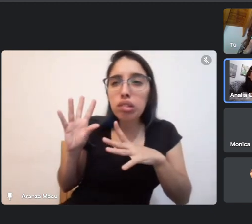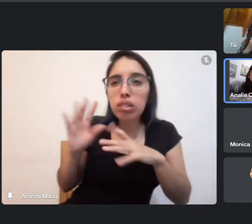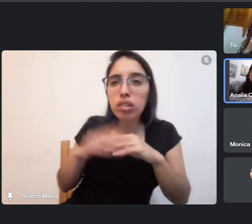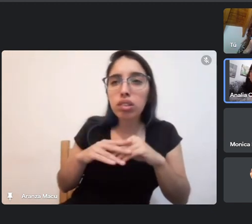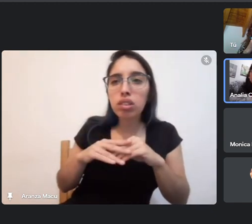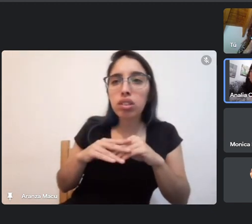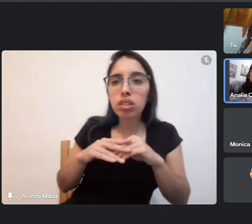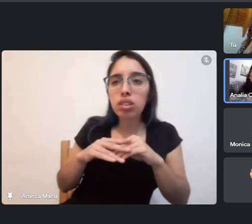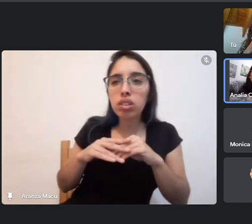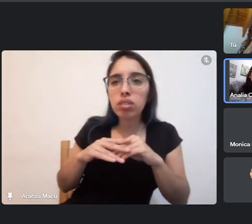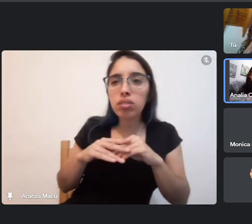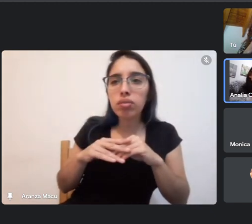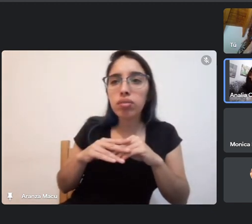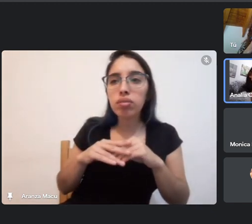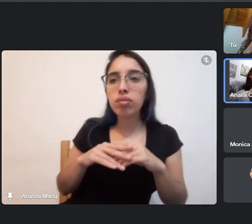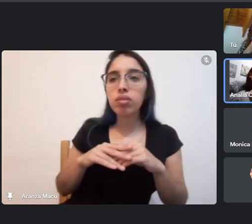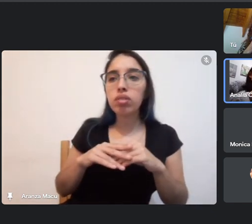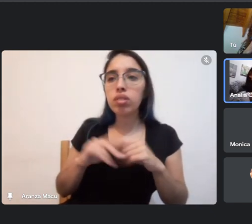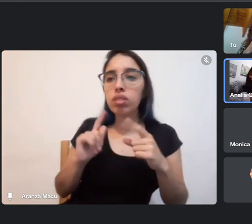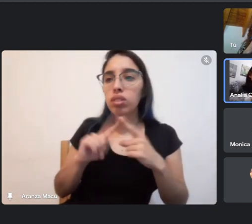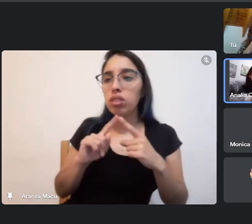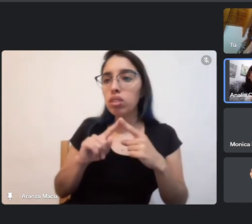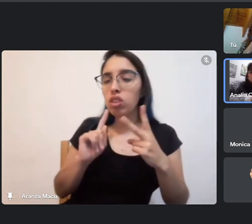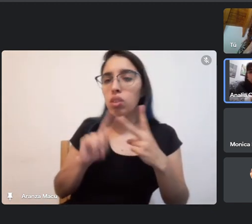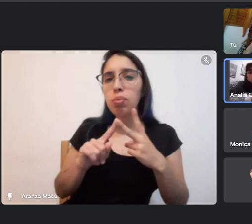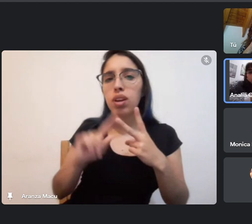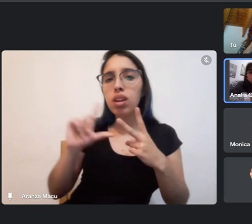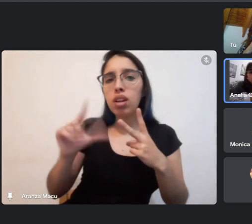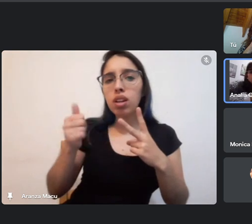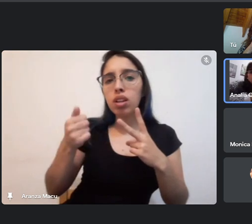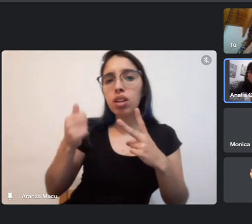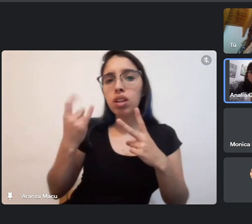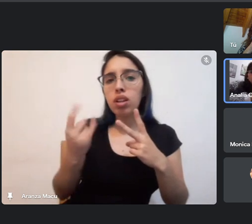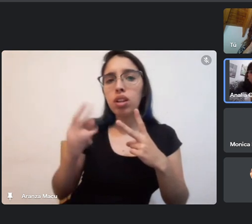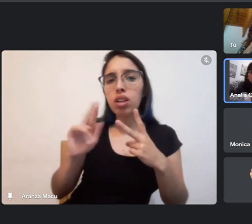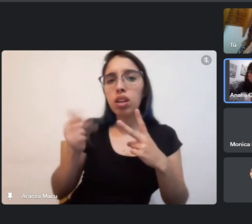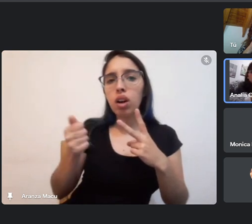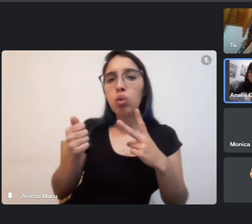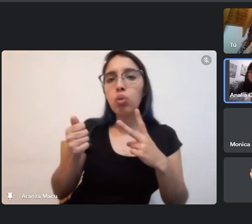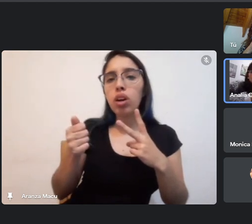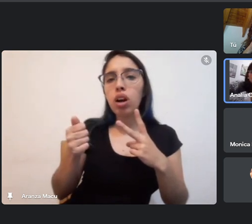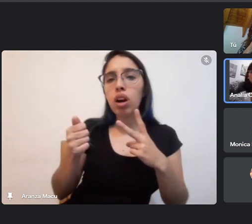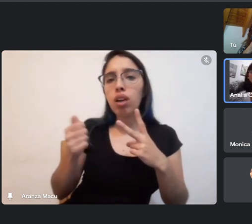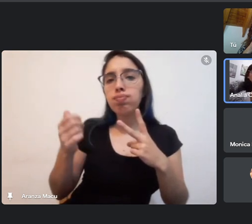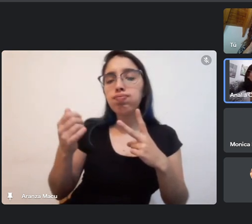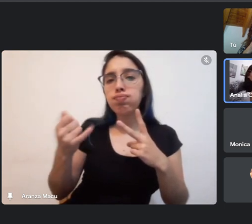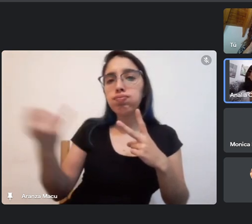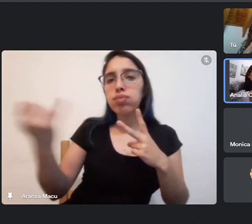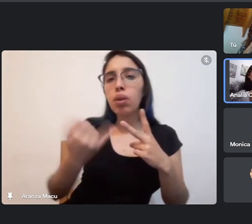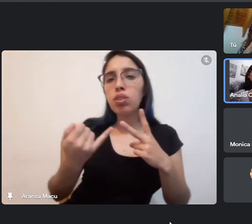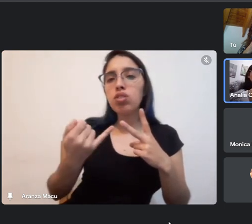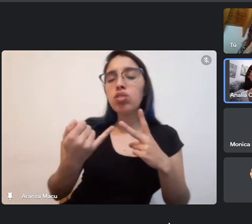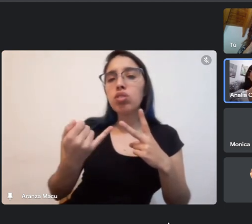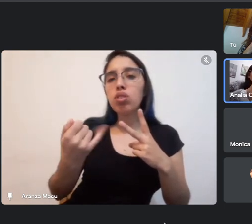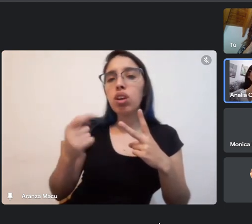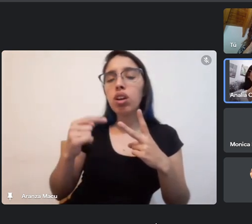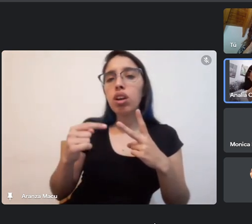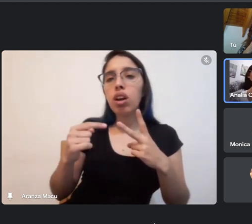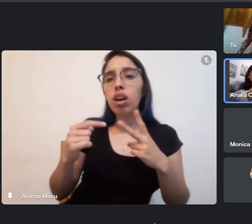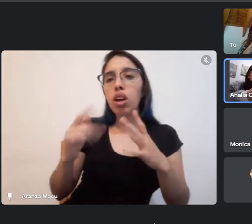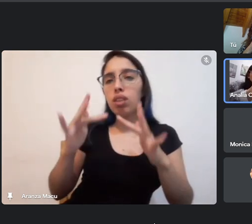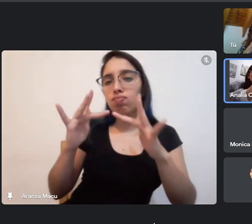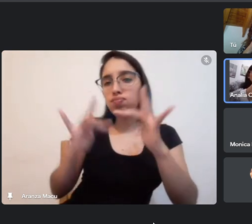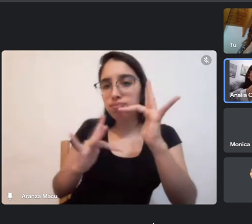Y Laura avisó, no me acuerdo lo que dijo, que no tiene internet, está sin internet